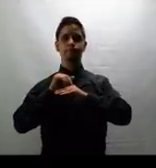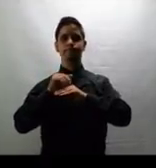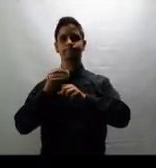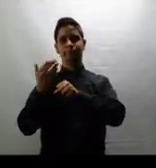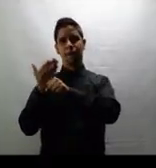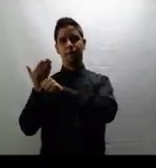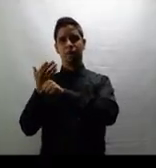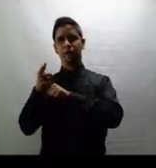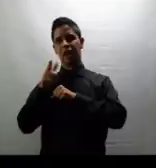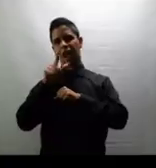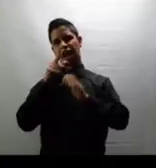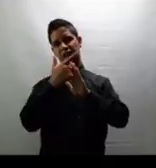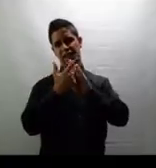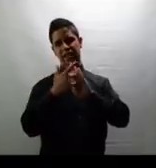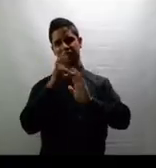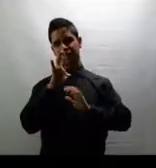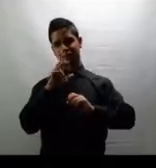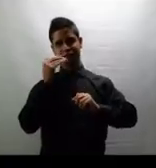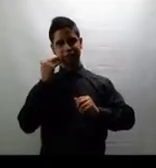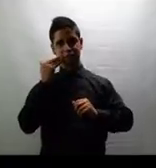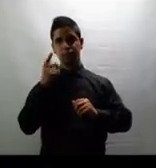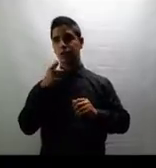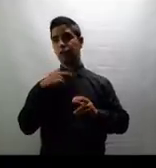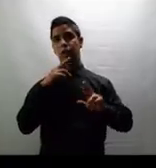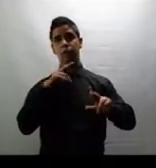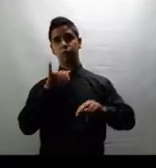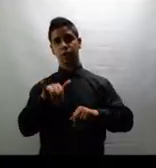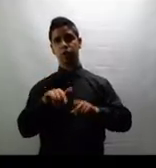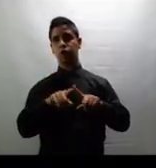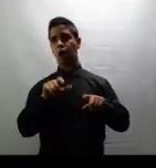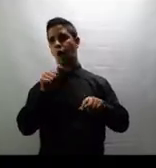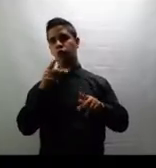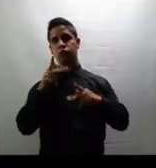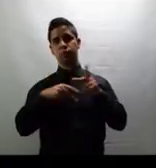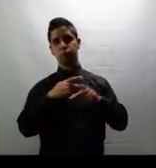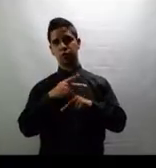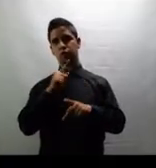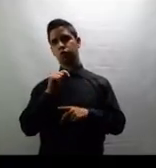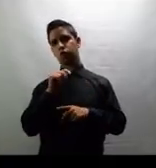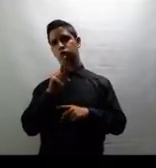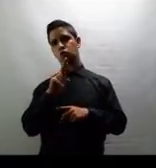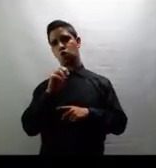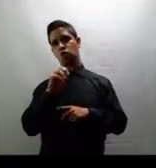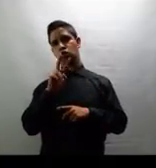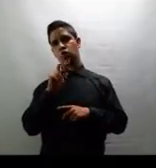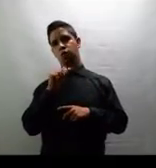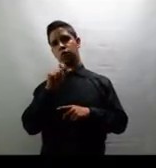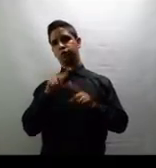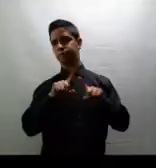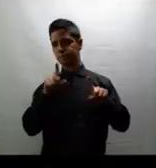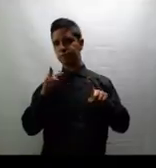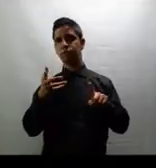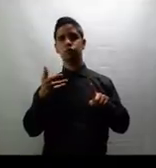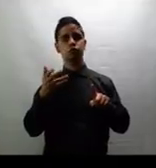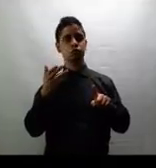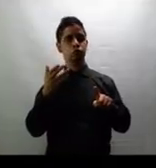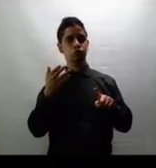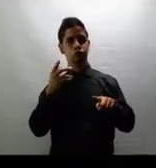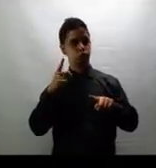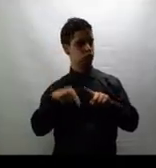públicos y bueno pues este respuesta era otros trovadores ts se tiene un trovador y éste tiene otro lo que pasa que no se